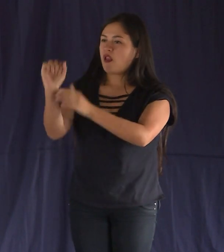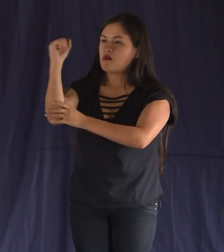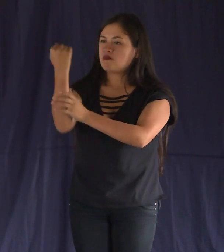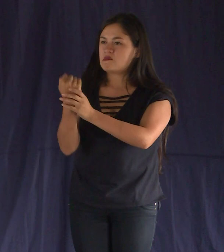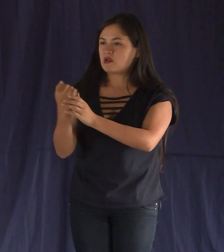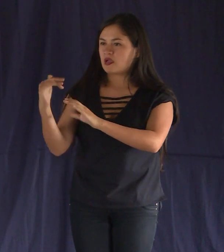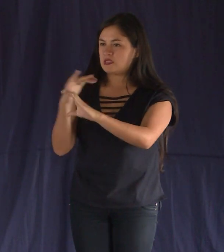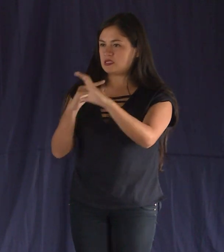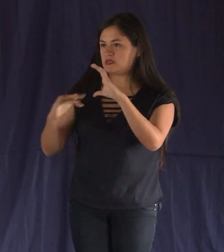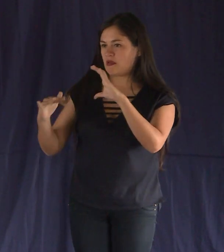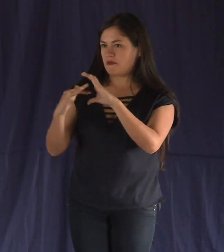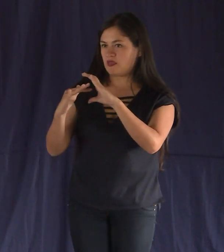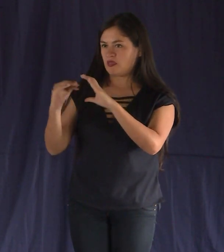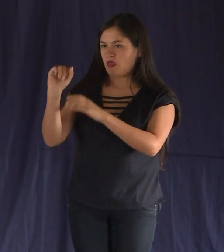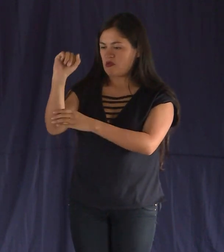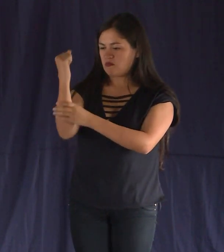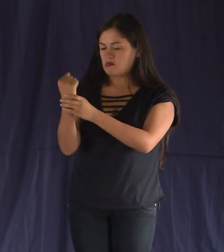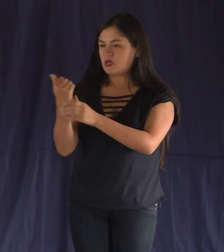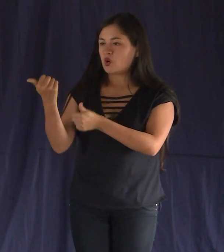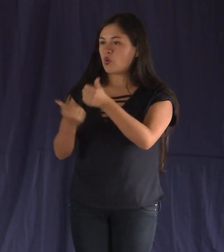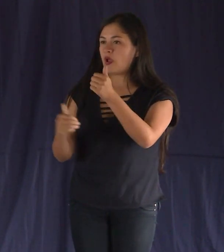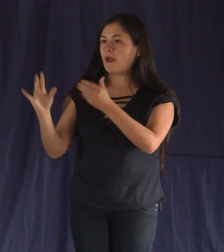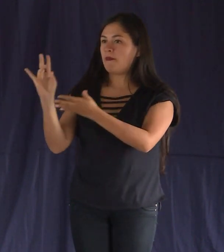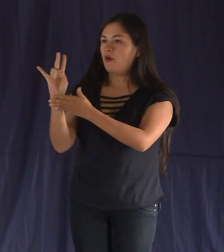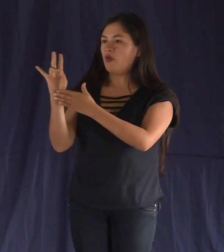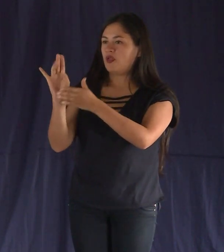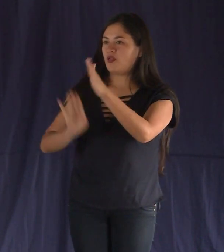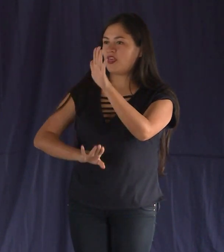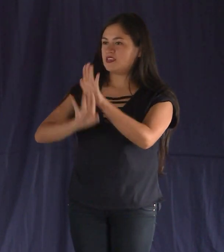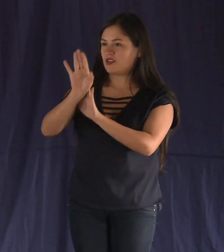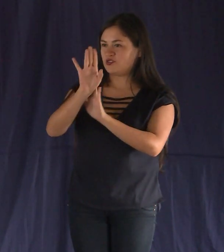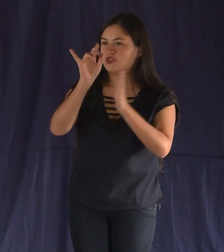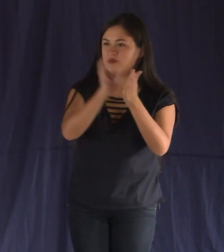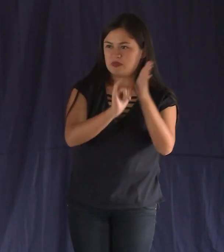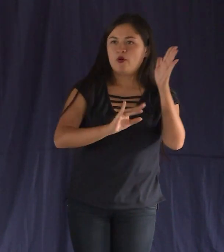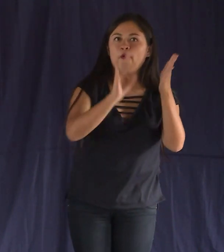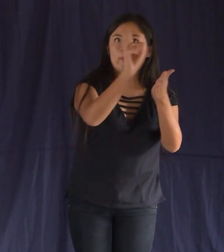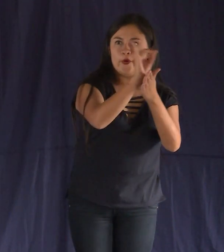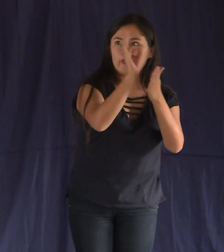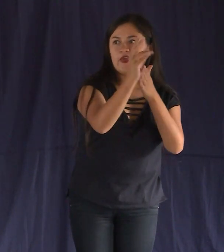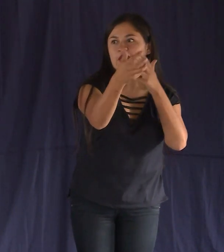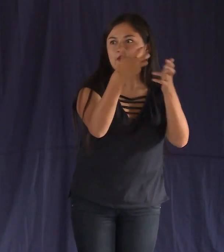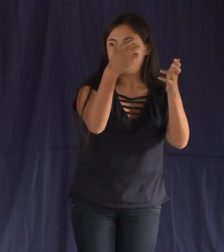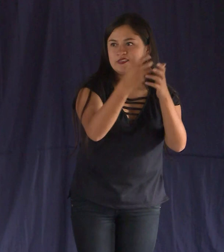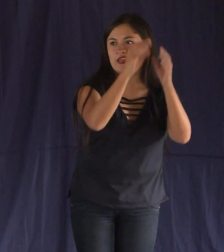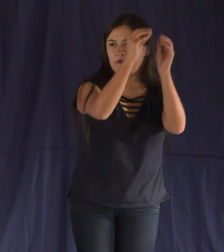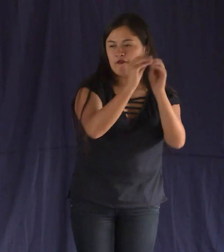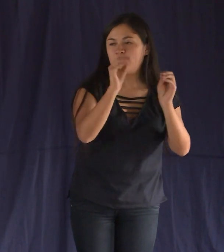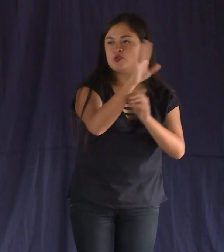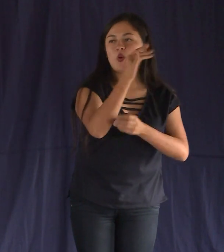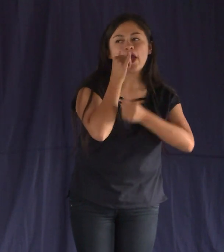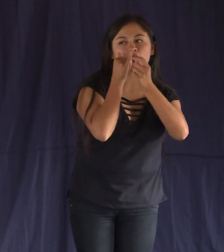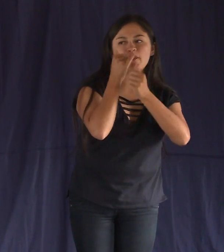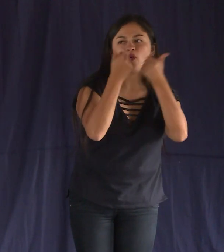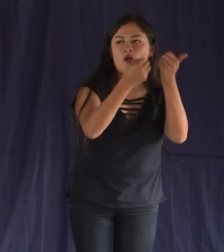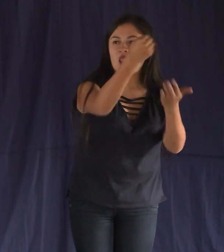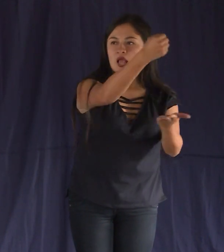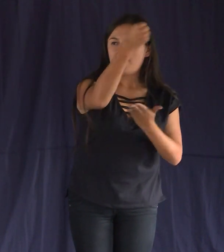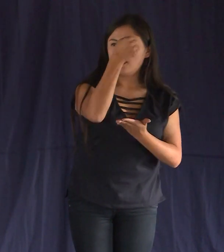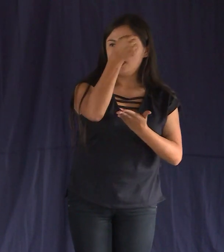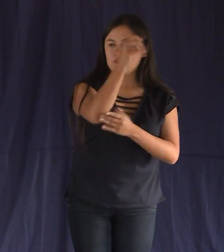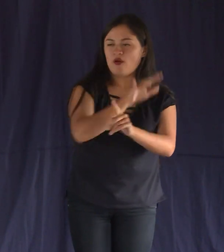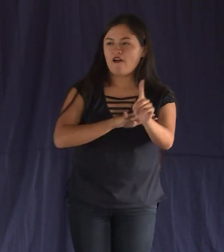crisis ambiental generada, ¿por qué? Por un modelo de desarrollo. ¿Cuál? Pues el modelo de desarrollo capitalista. Este modelo